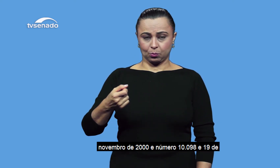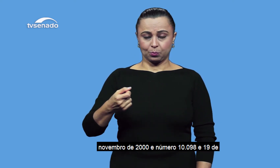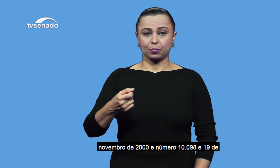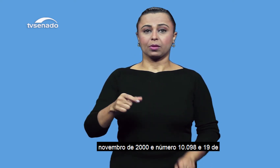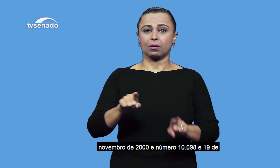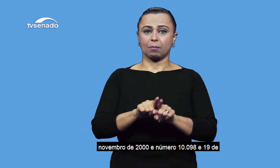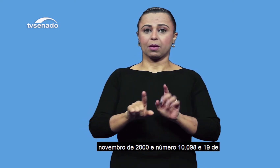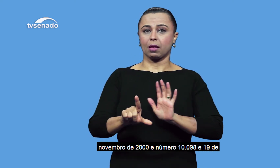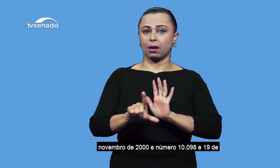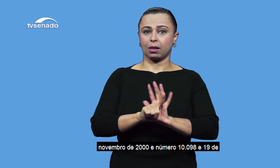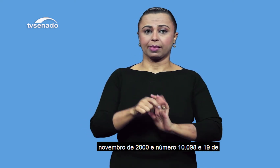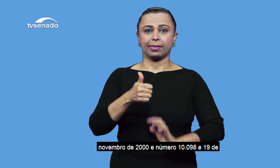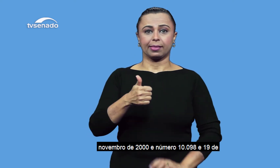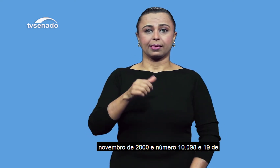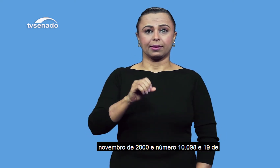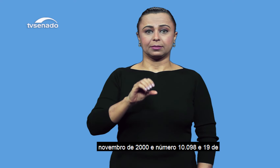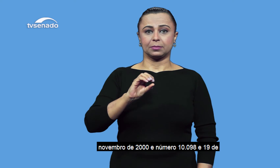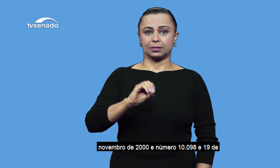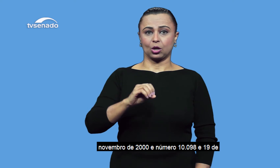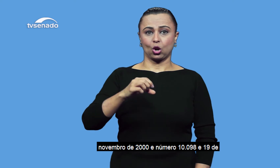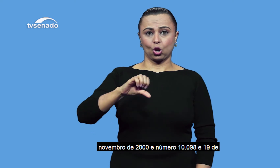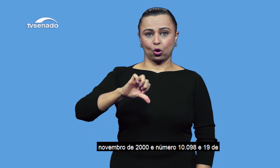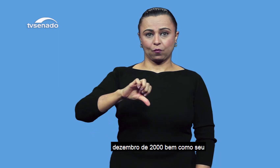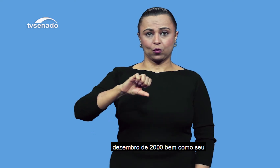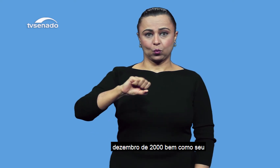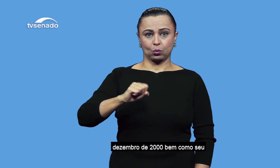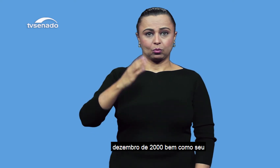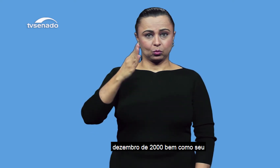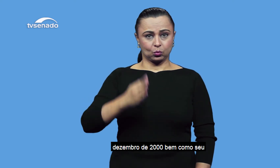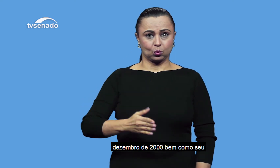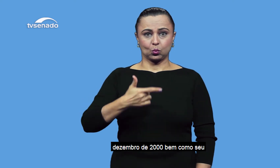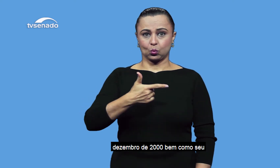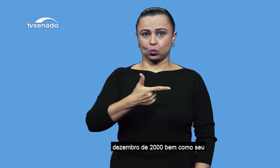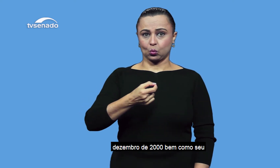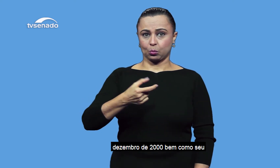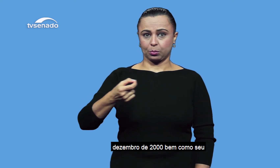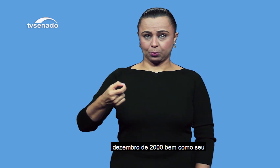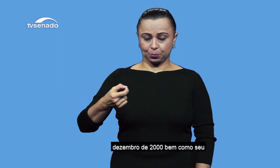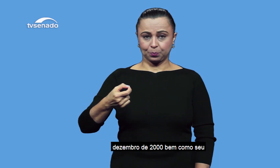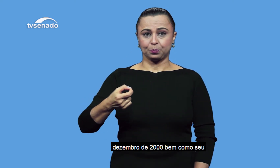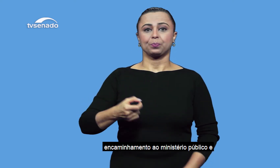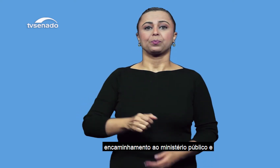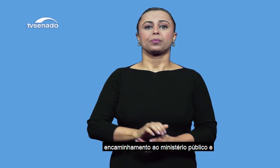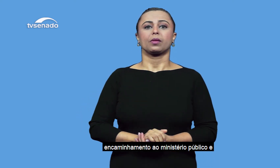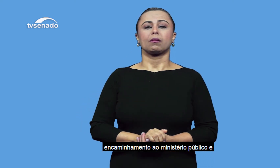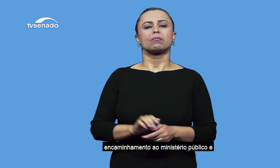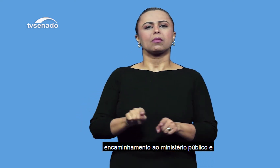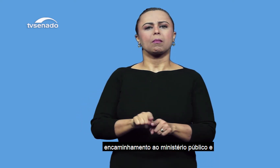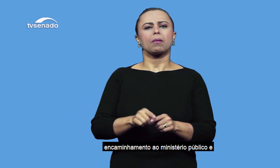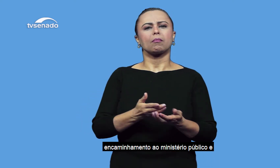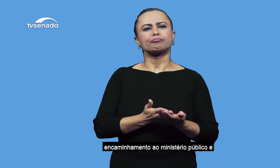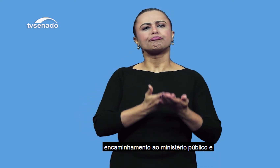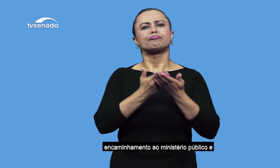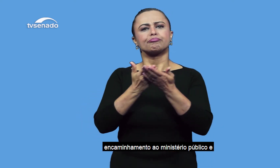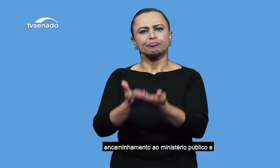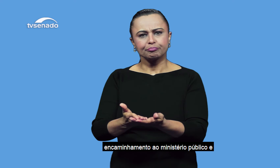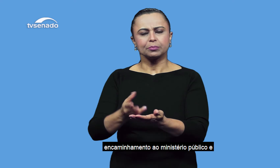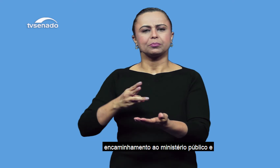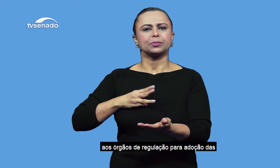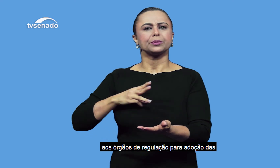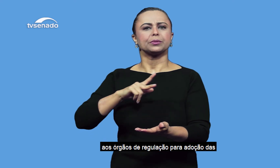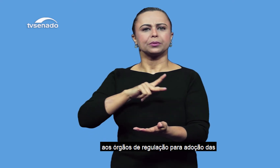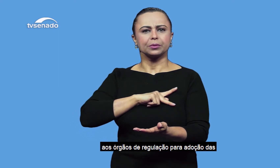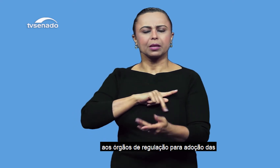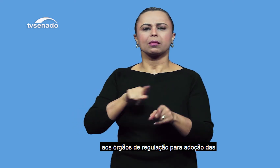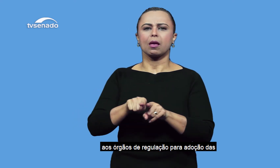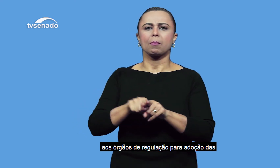número 10.098 e 19 de dezembro de 2000 bem como seu encaminhamento ao ministério público e